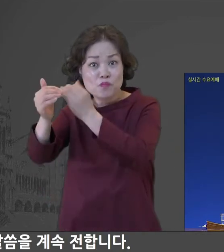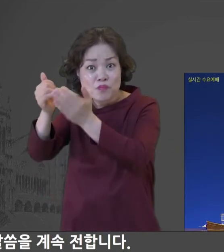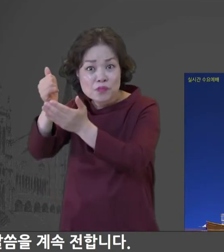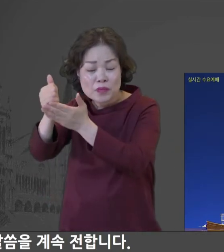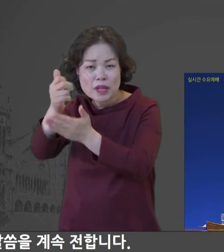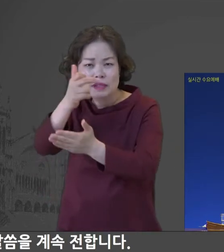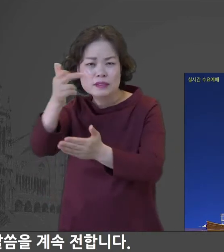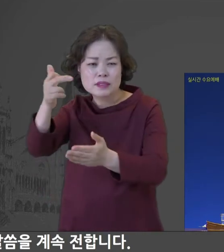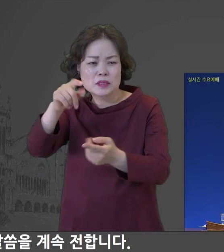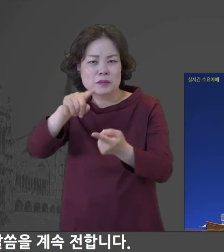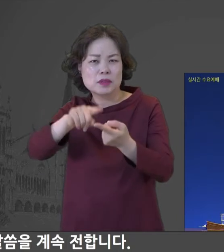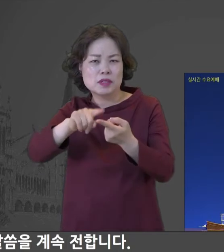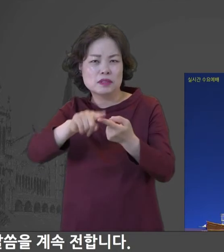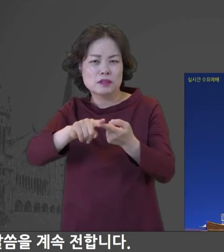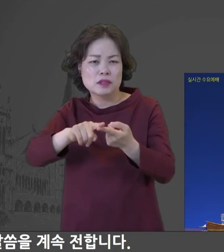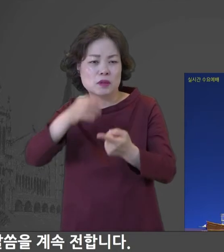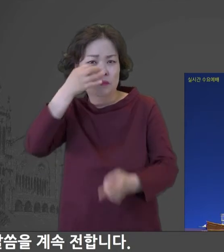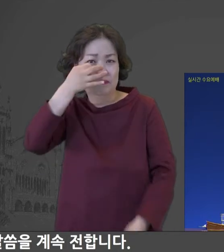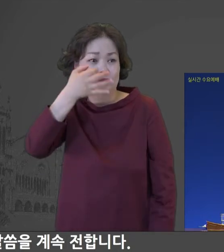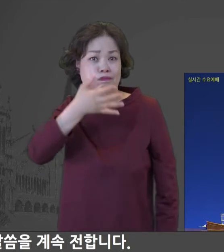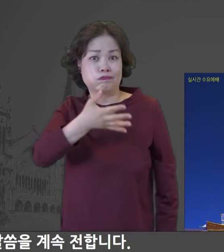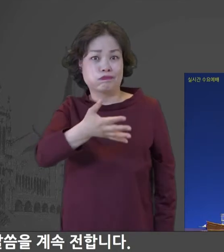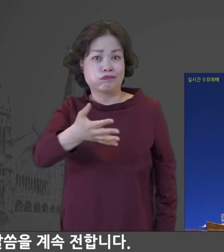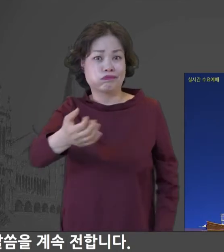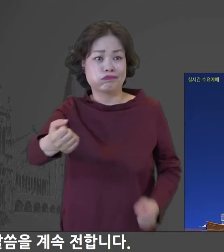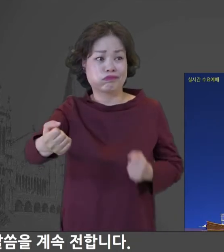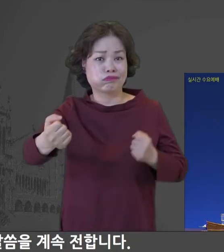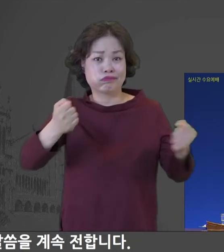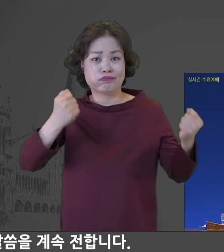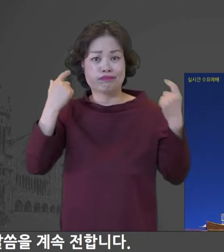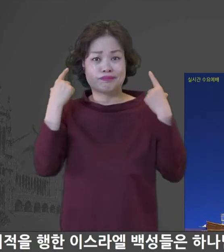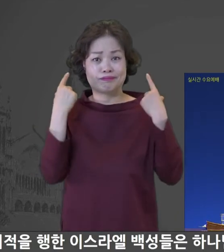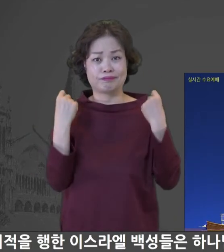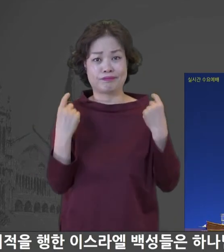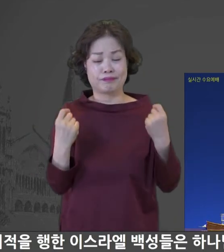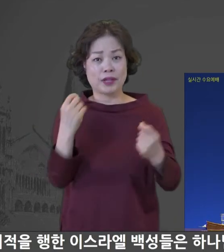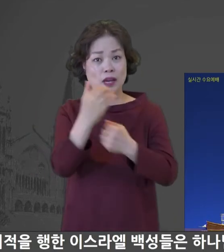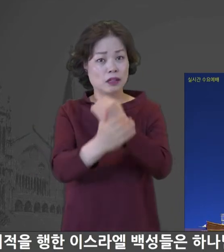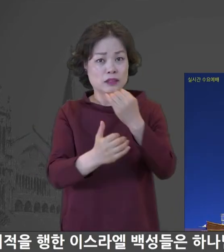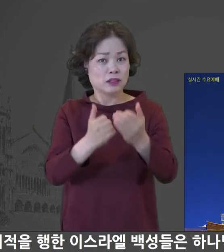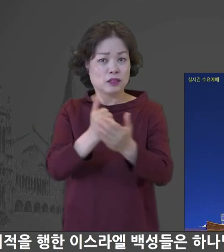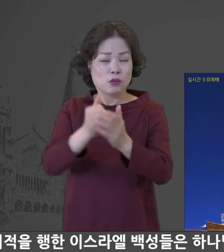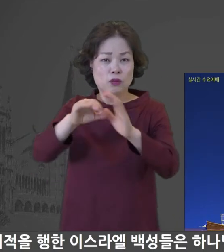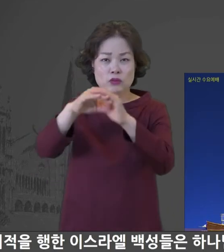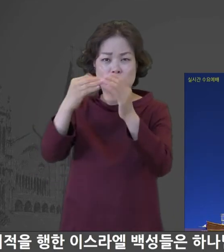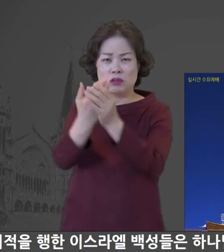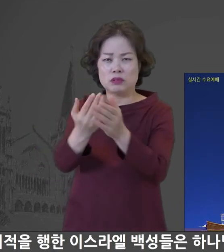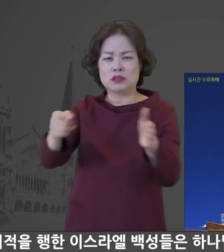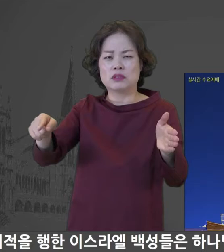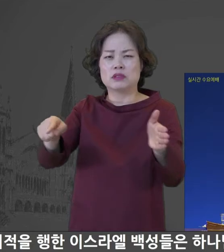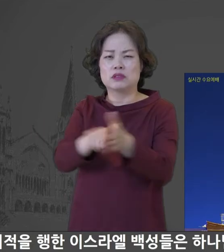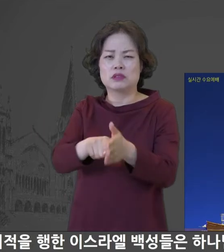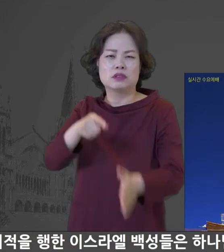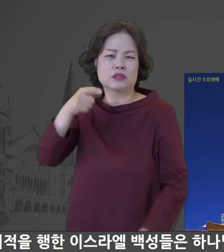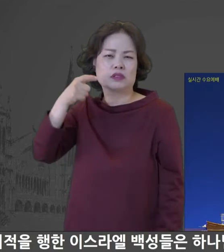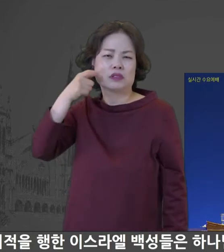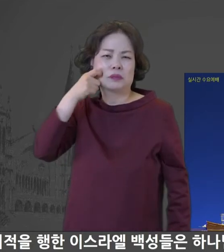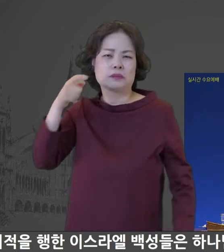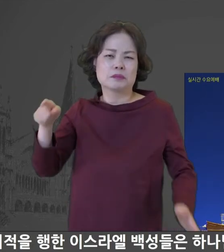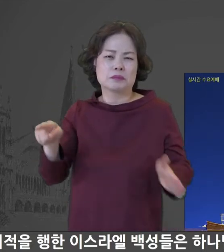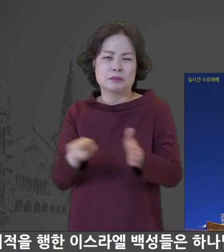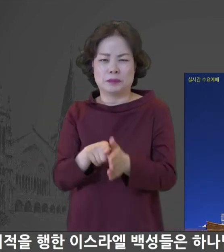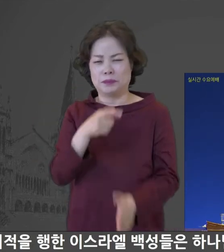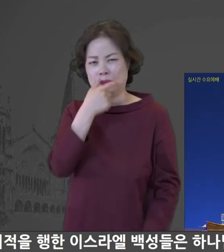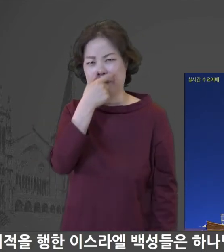하나님께서 크심을 그들에게 보여주셨음에도 여전히 그들에게는 하나님을 온전히 신뢰하지 못하는 믿음의 부족 현상이